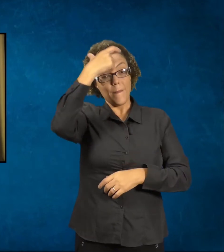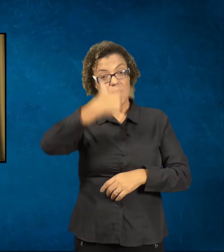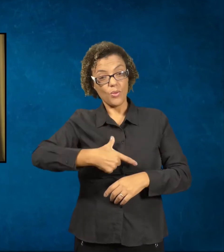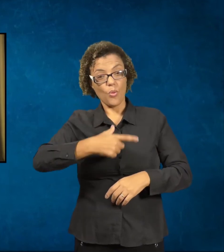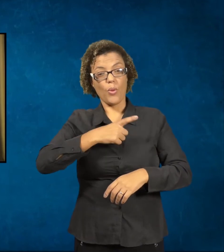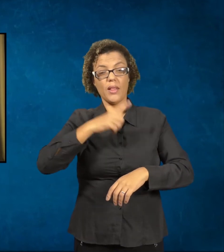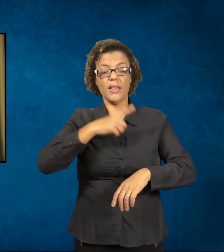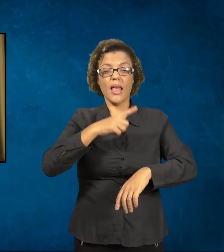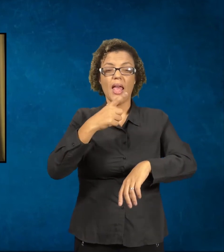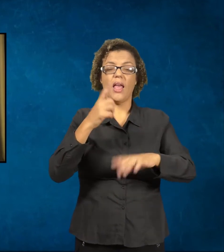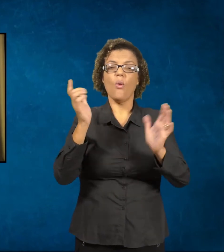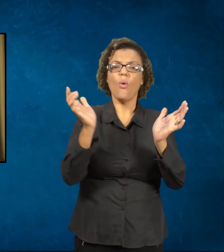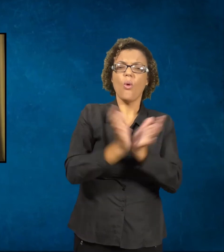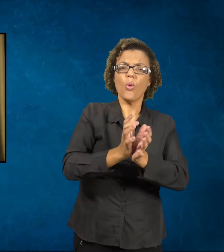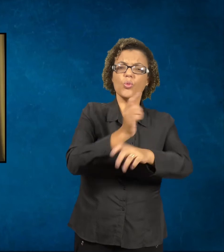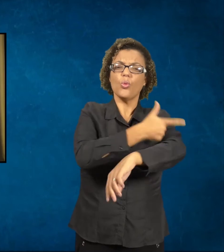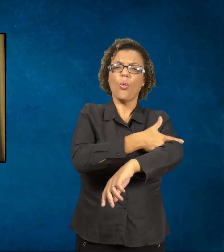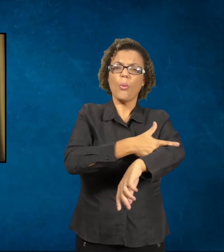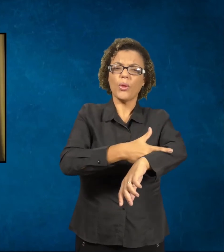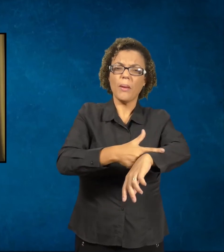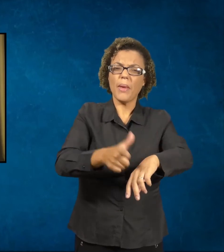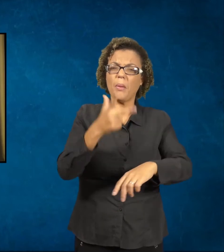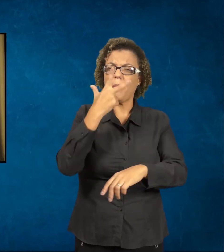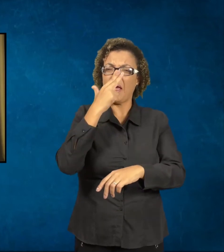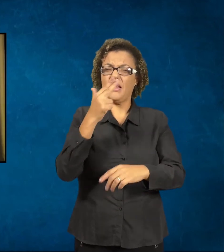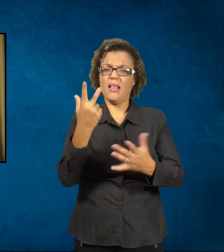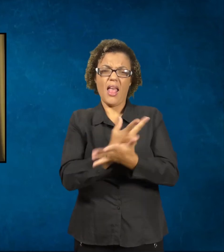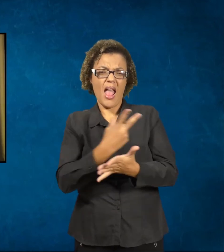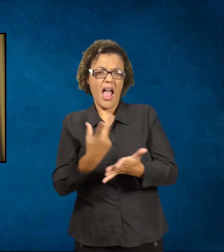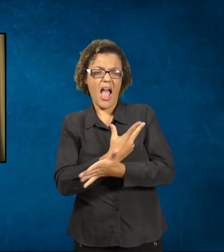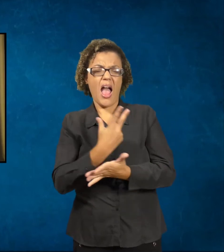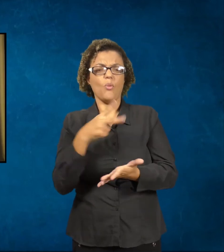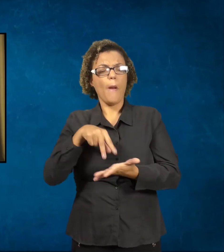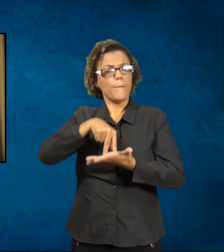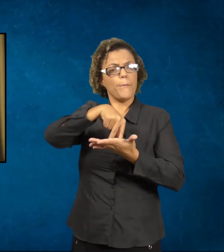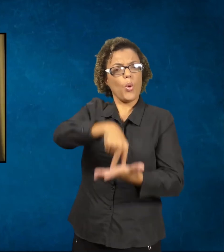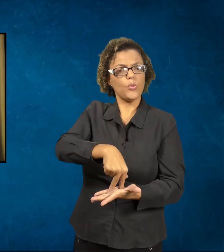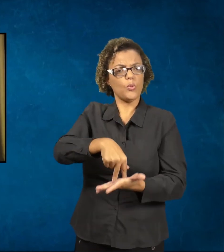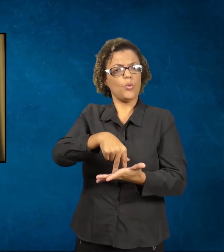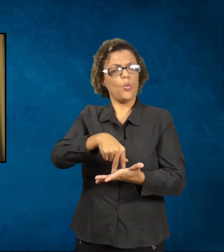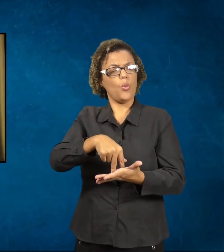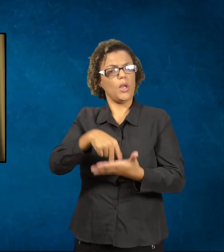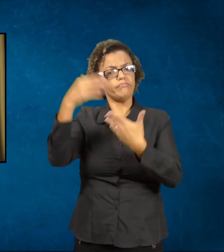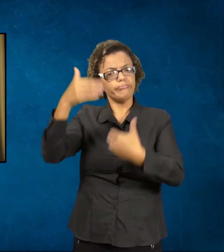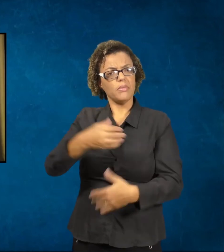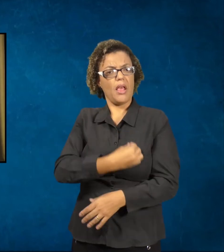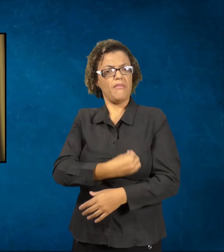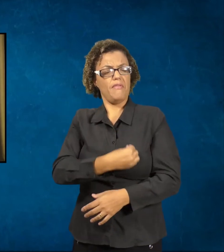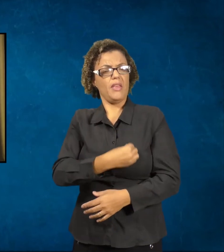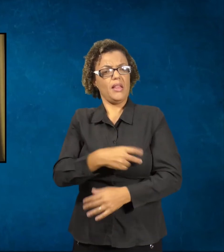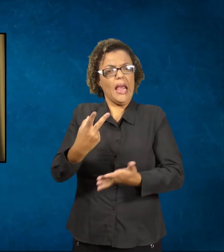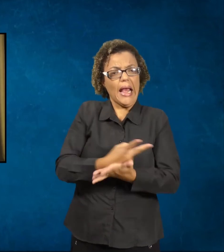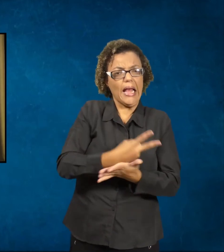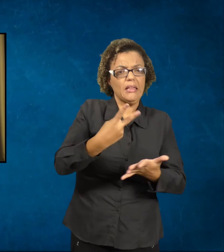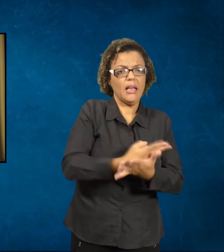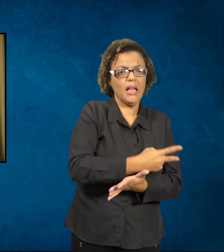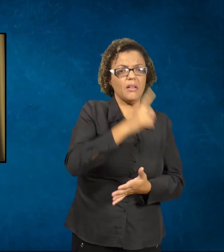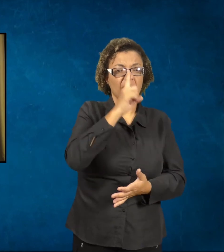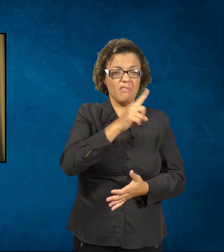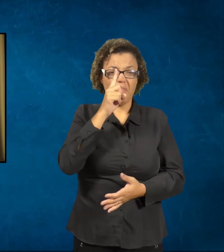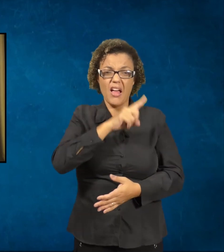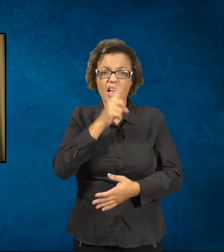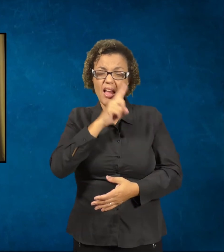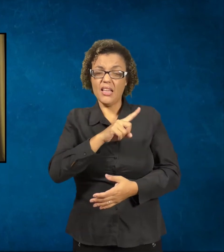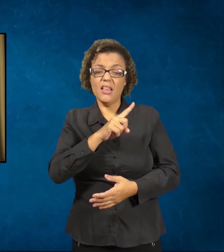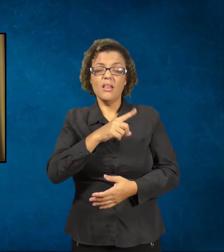muito inadequados, uma forma muito inadequada de se posicionar diante da vida, essa pessoa, se